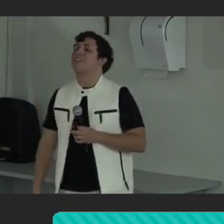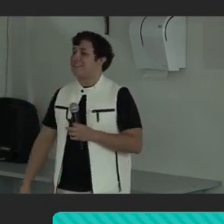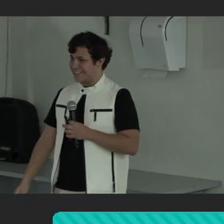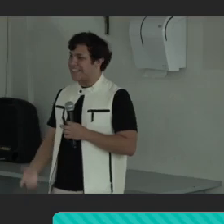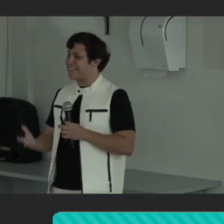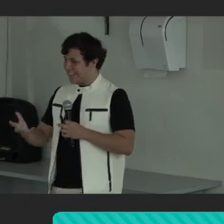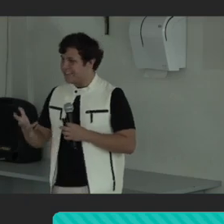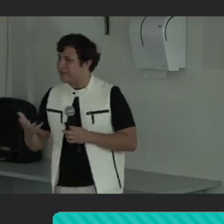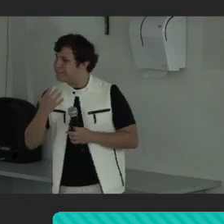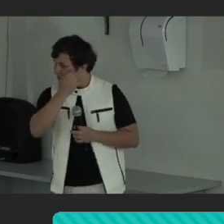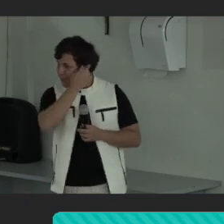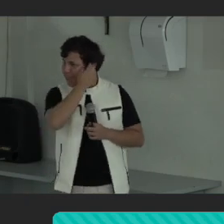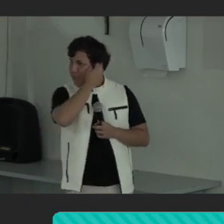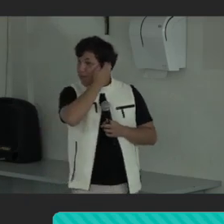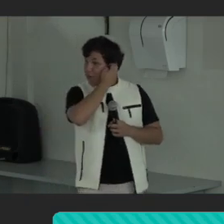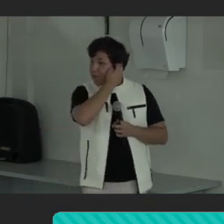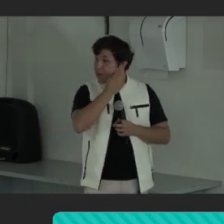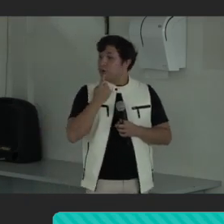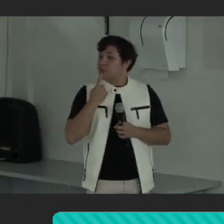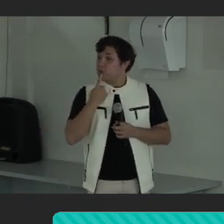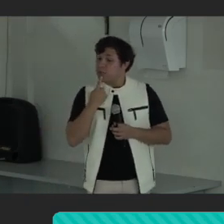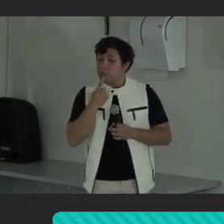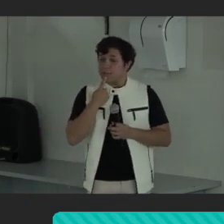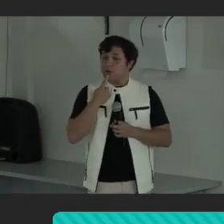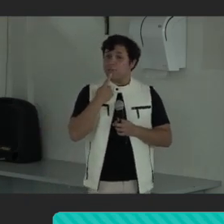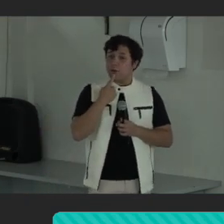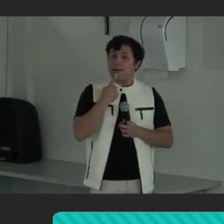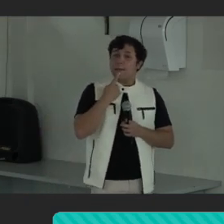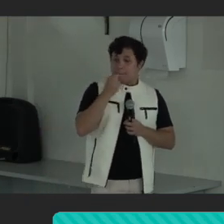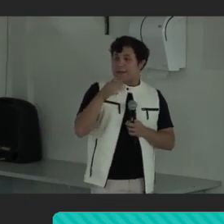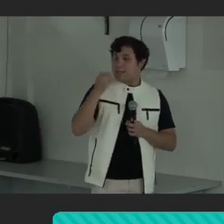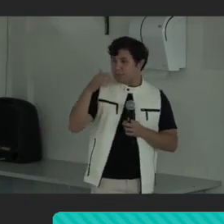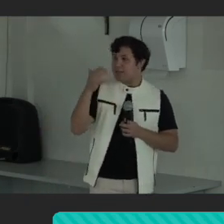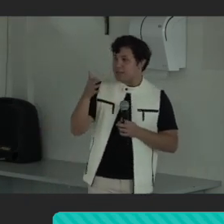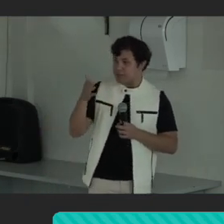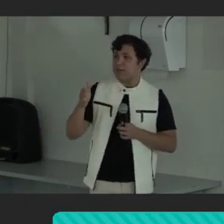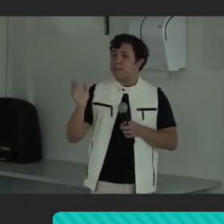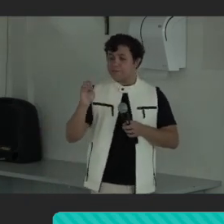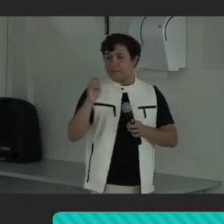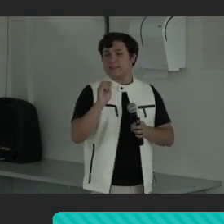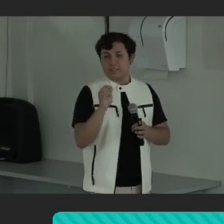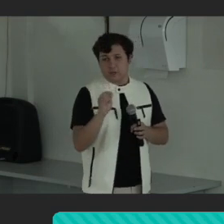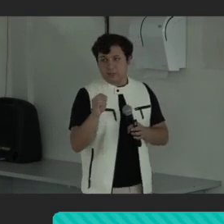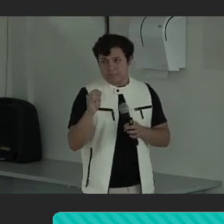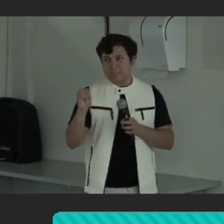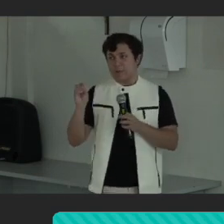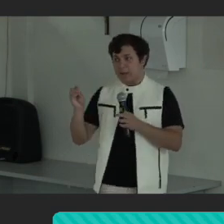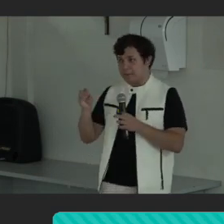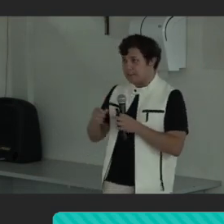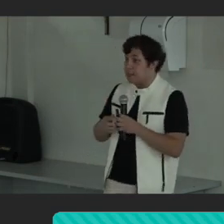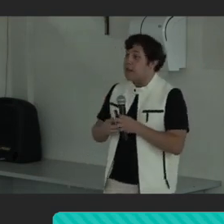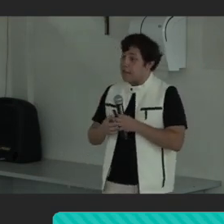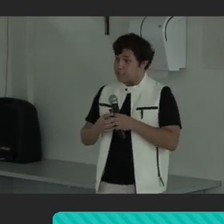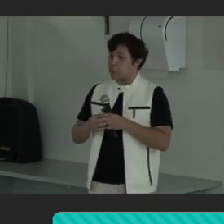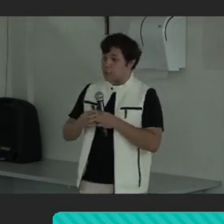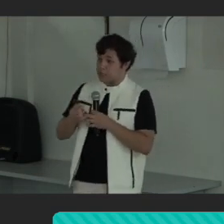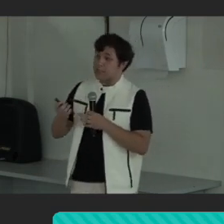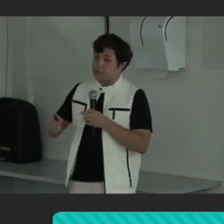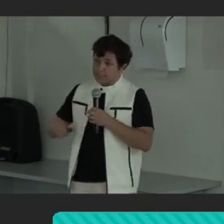Se entiende más, ¿verdad? ¿Por qué? Porque estoy utilizando la boca para expresar la diferenciación entre estas palabras. Así se utiliza también